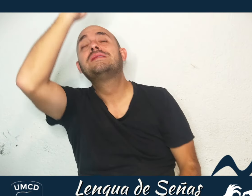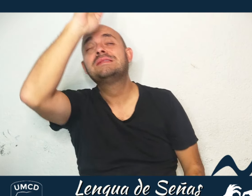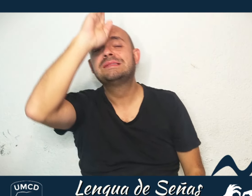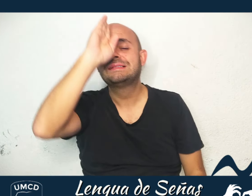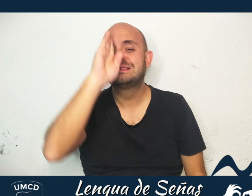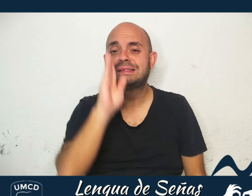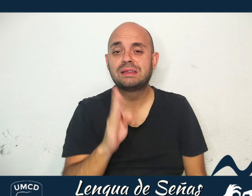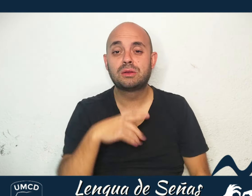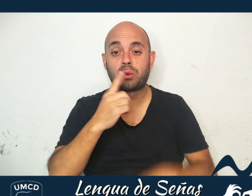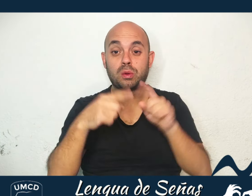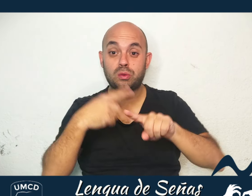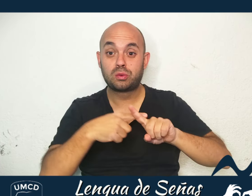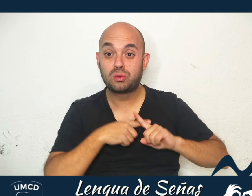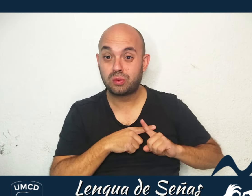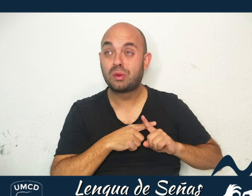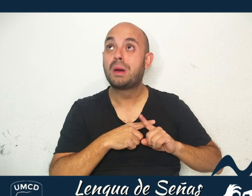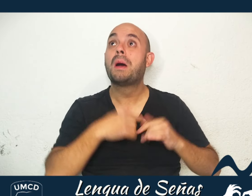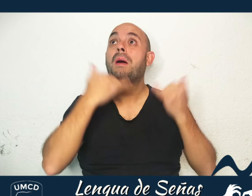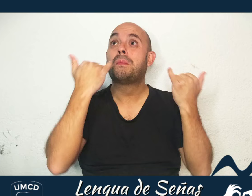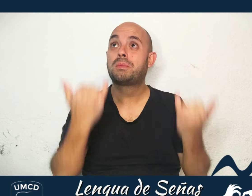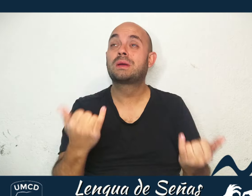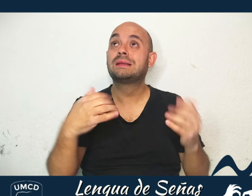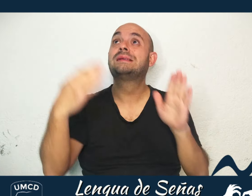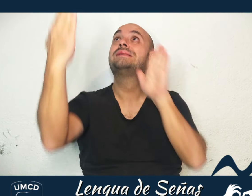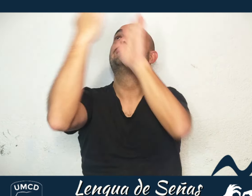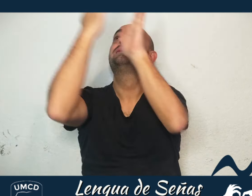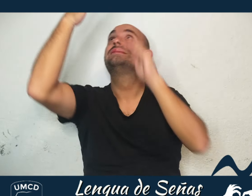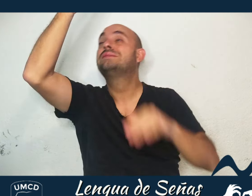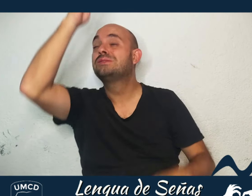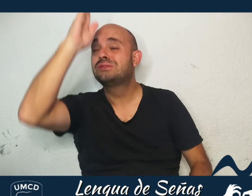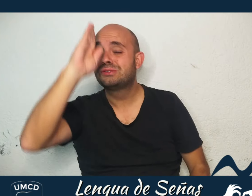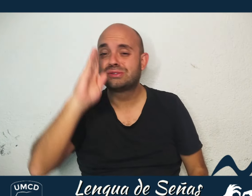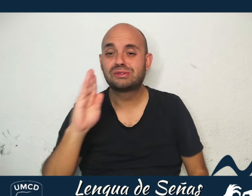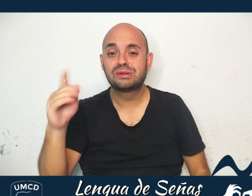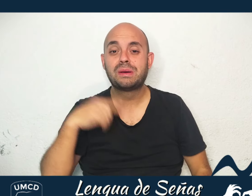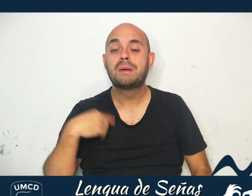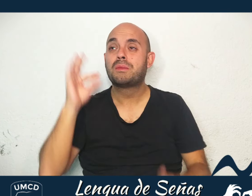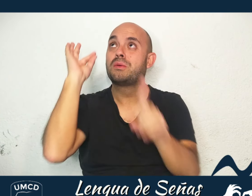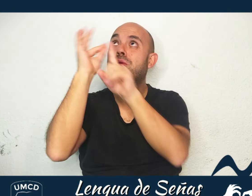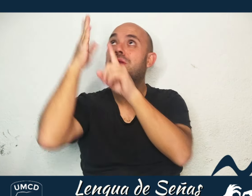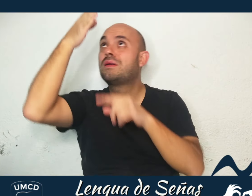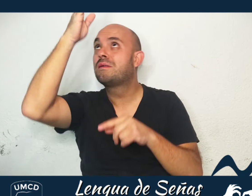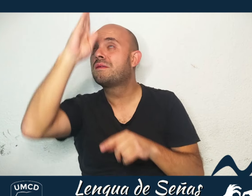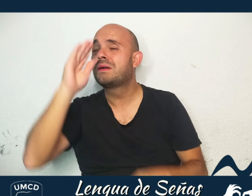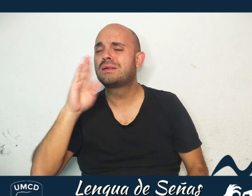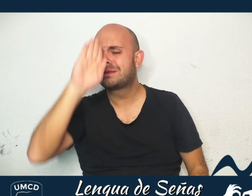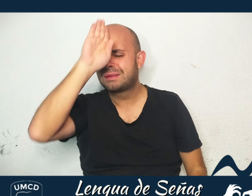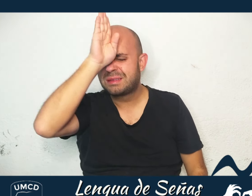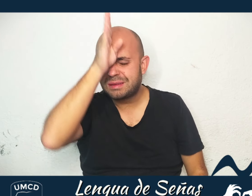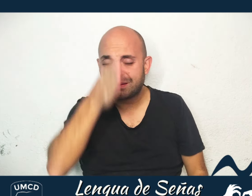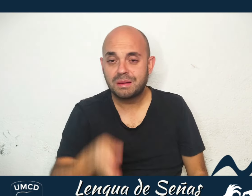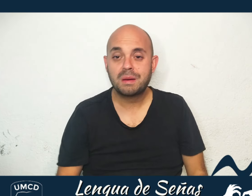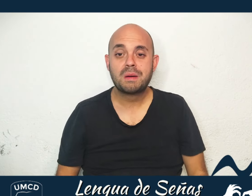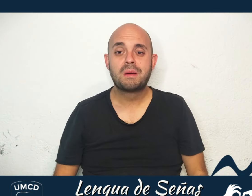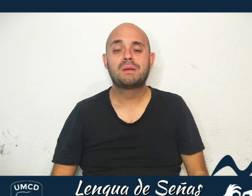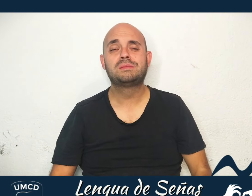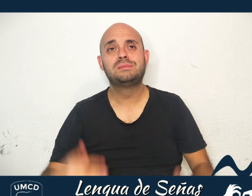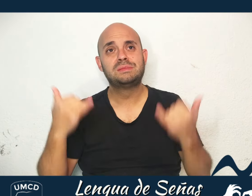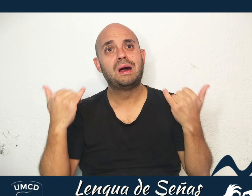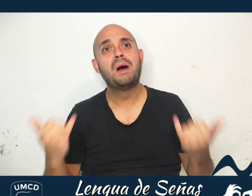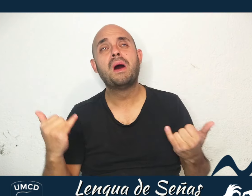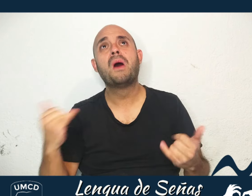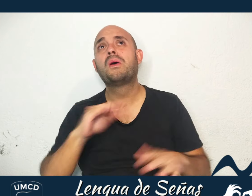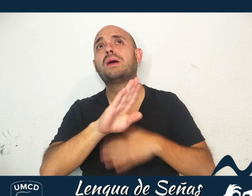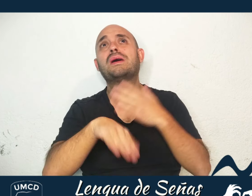y que todos los que hemos puesto nuestra fe en Jesucristo estaremos inmediatamente en su presencia, en el paraíso, en